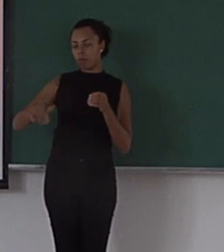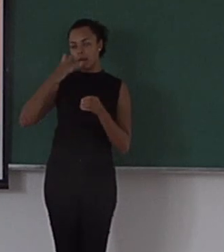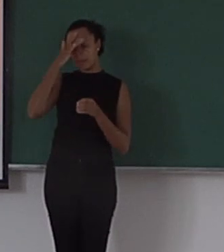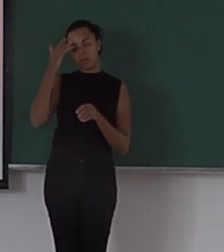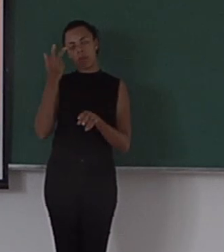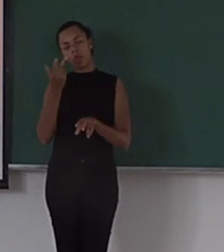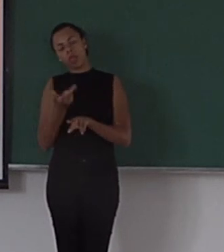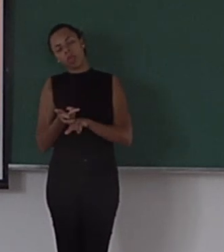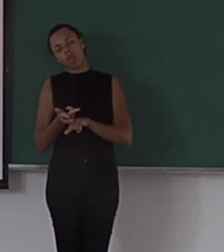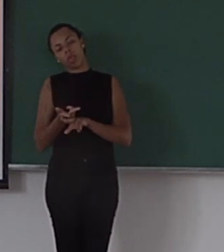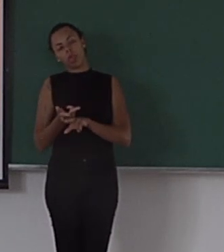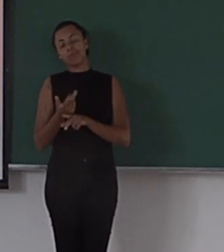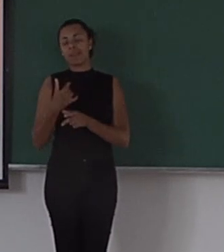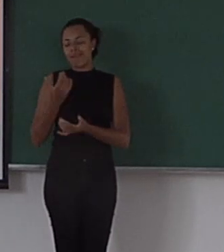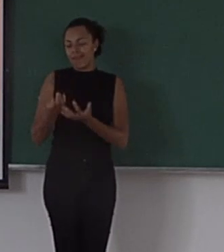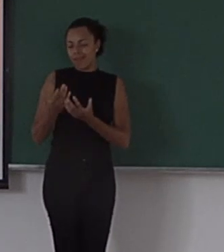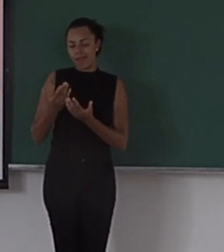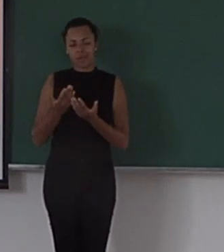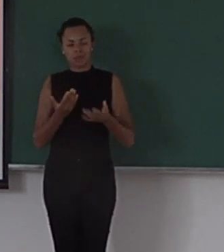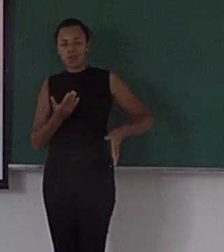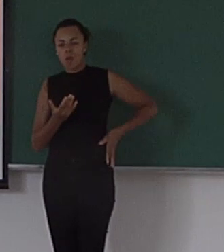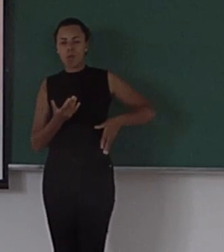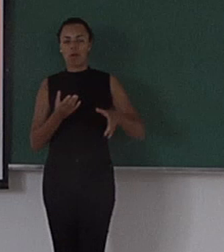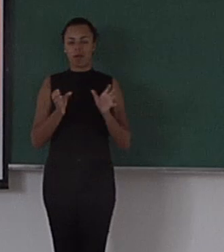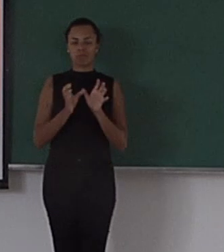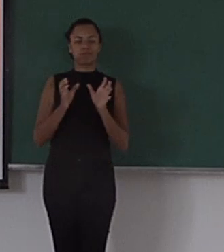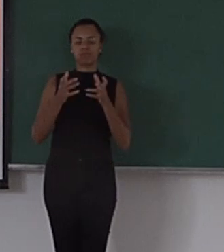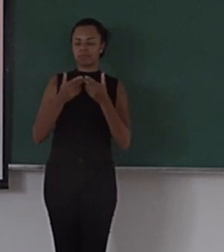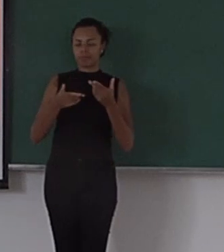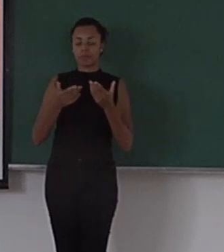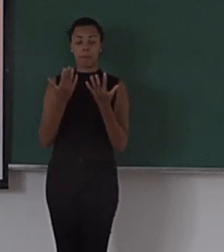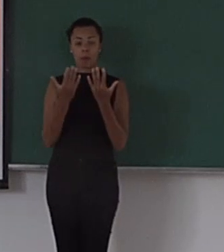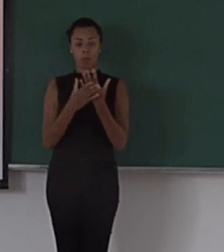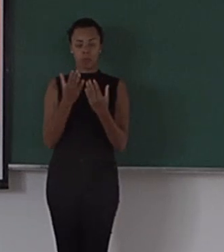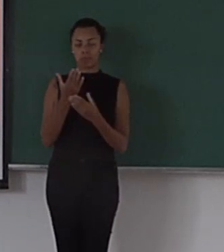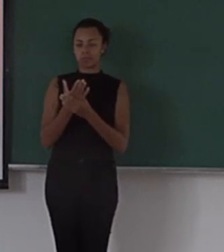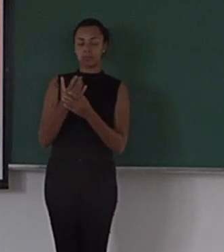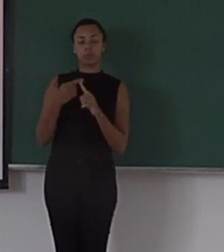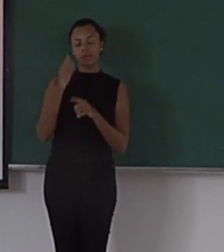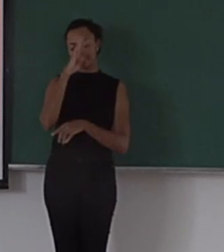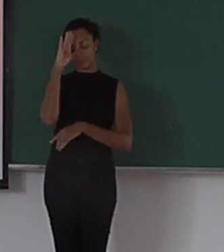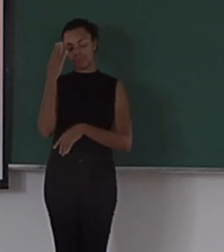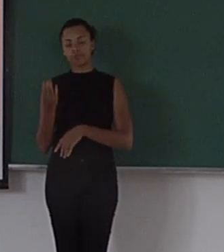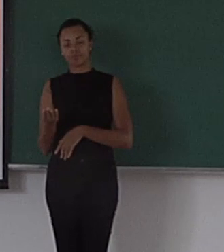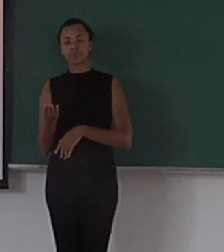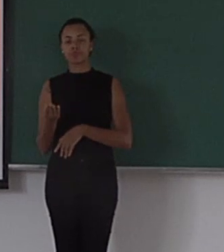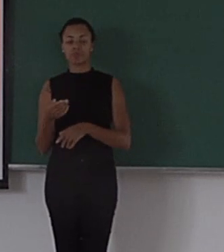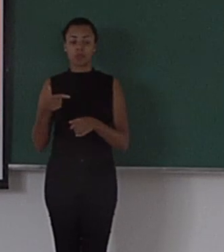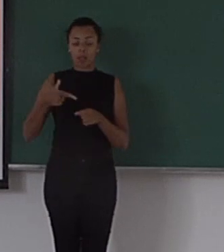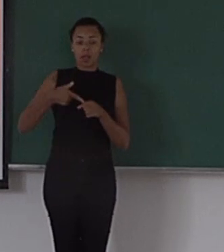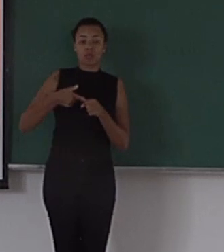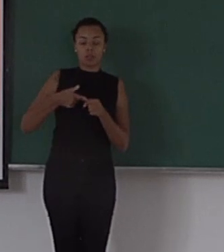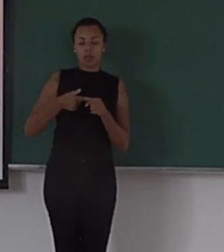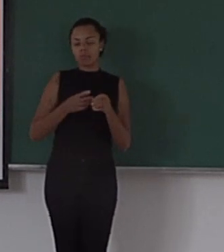dorso, queima o glúteo, queima as costas, queima as mãos, tá? Porque ele está desacordado e